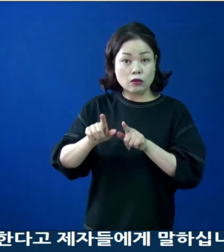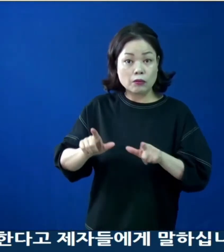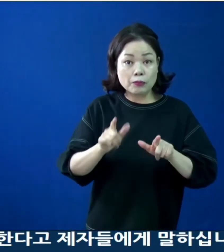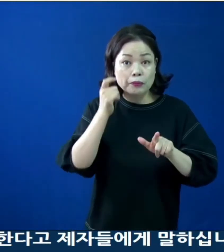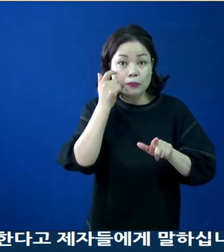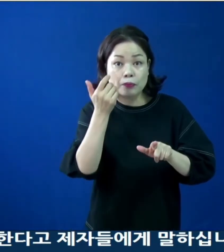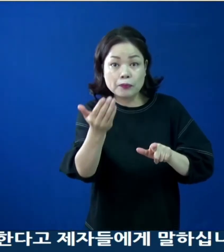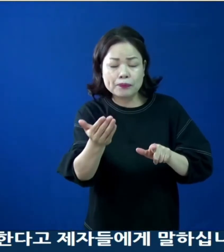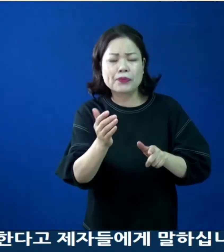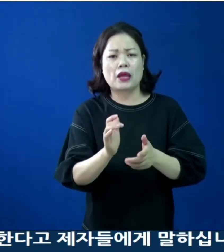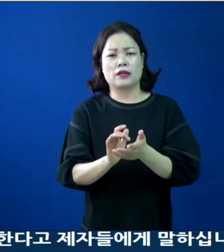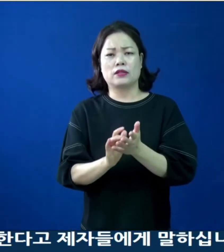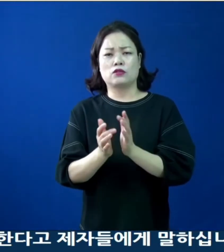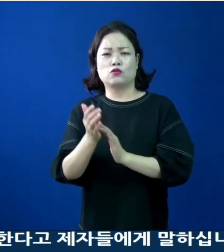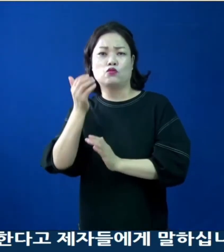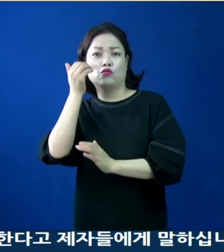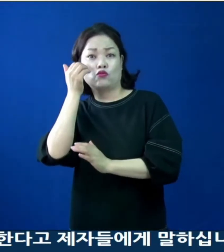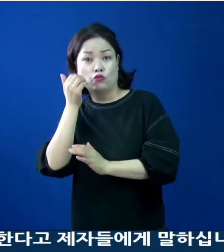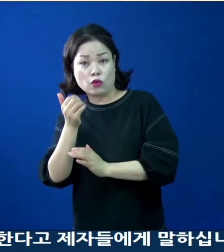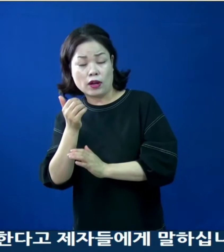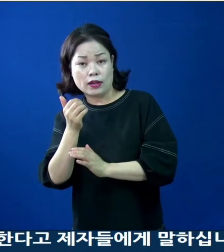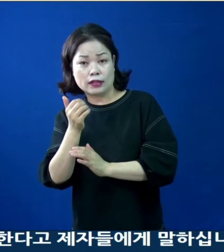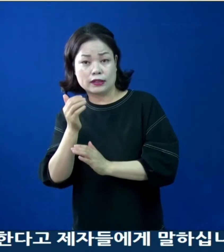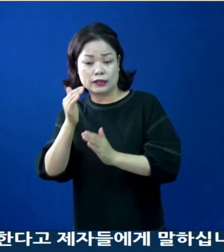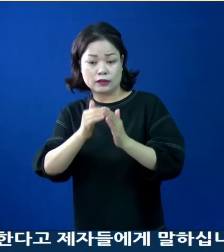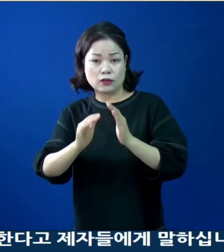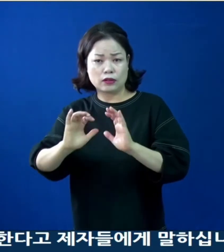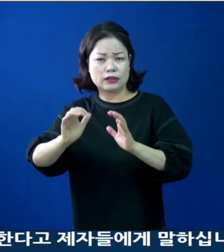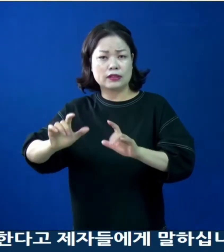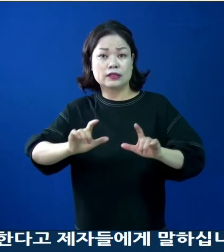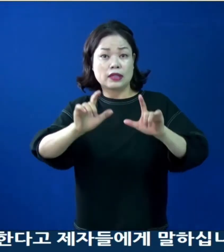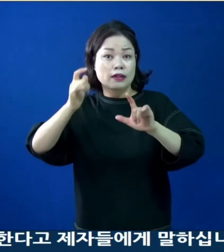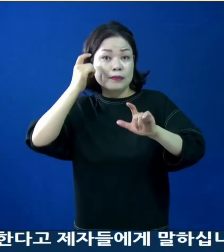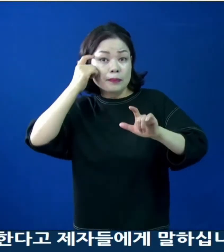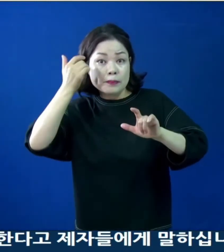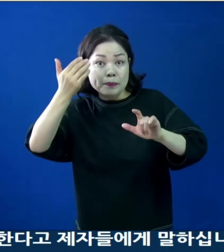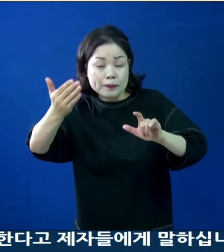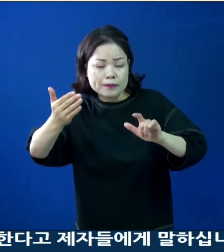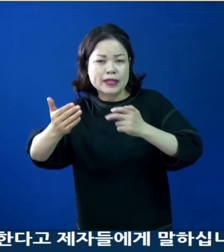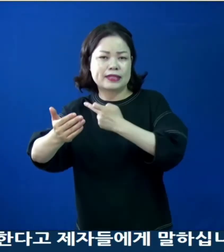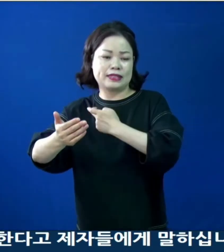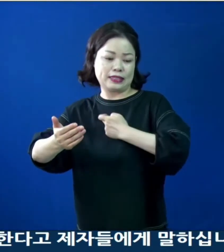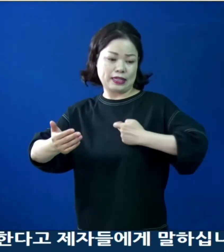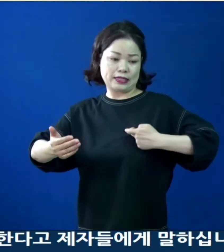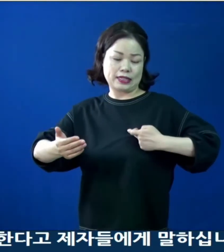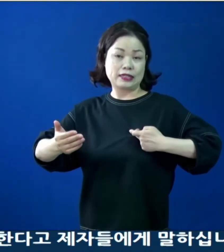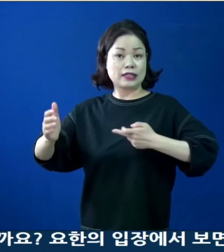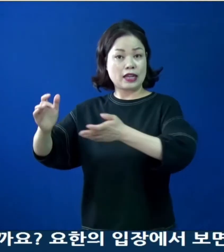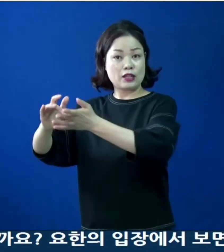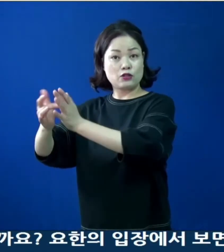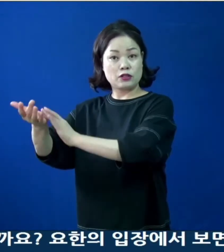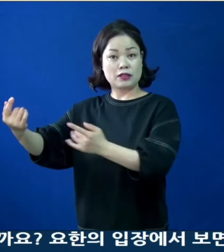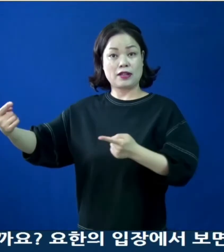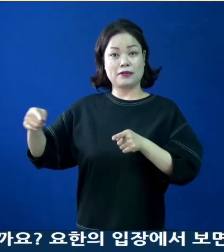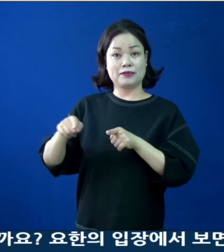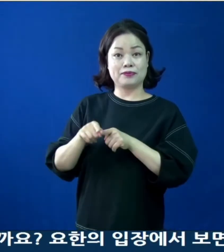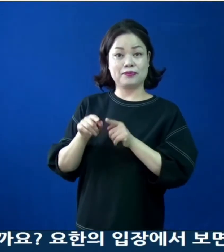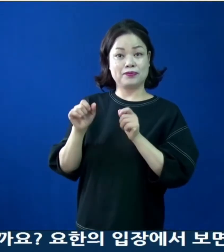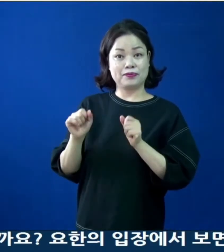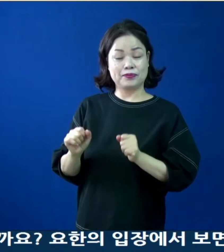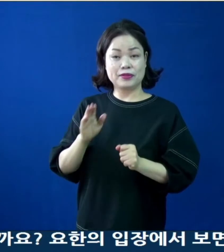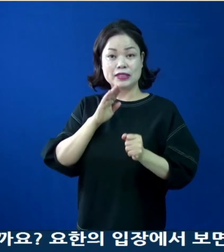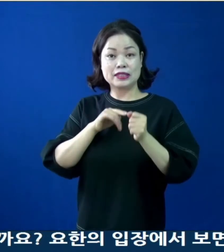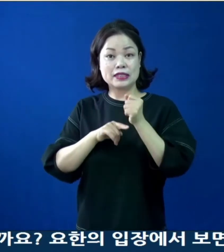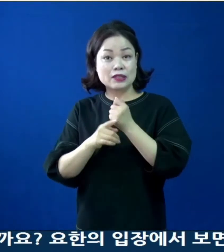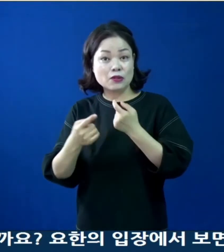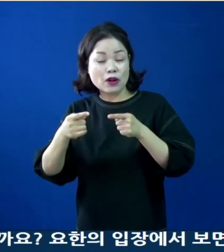동거동락했습니까? 예수님이 누구와 그 공생의 기간을 보냈죠? 제자들이 예수님과 함께 했습니다.